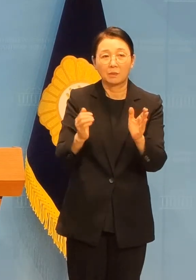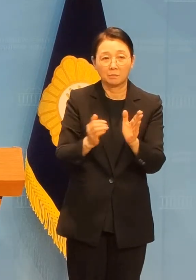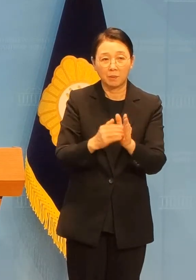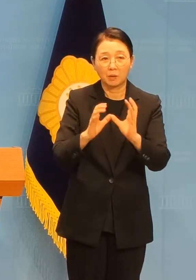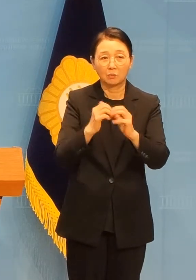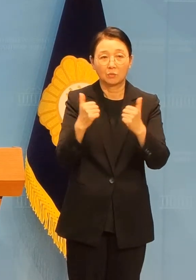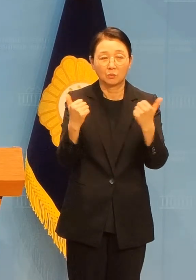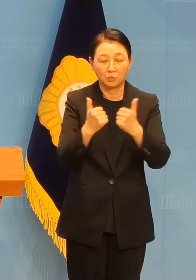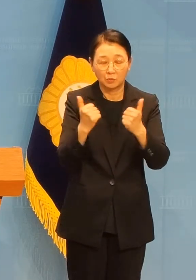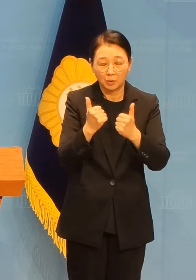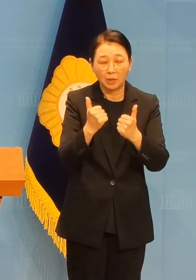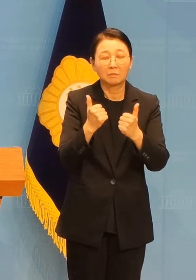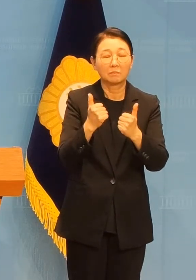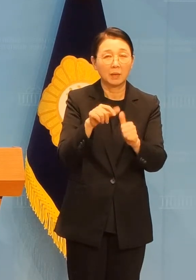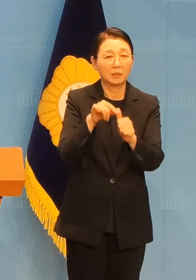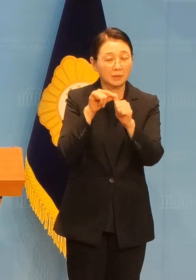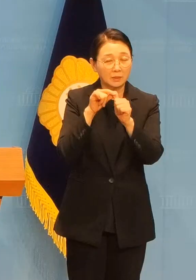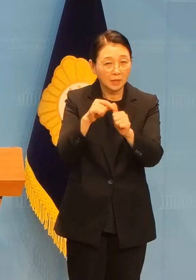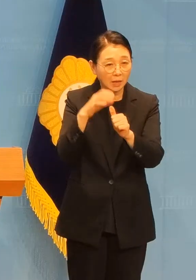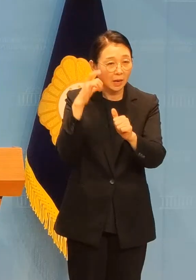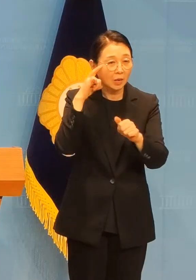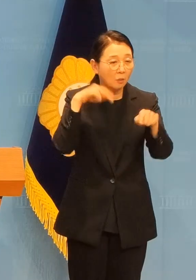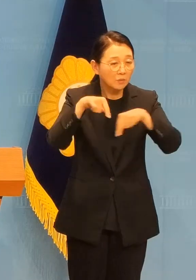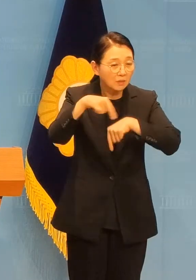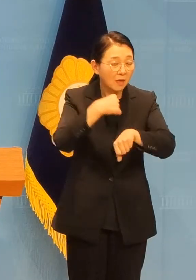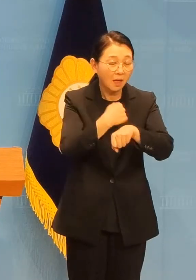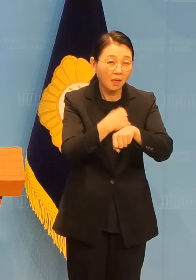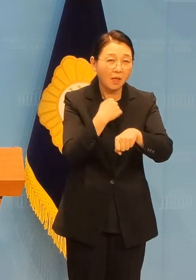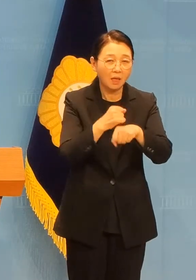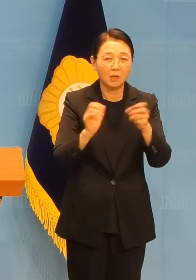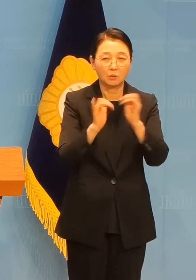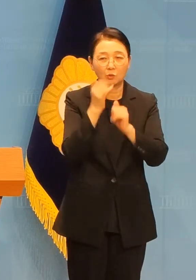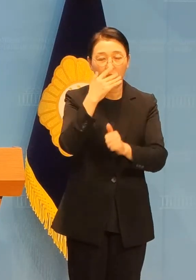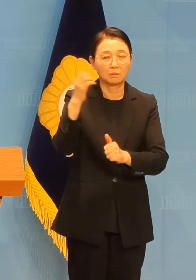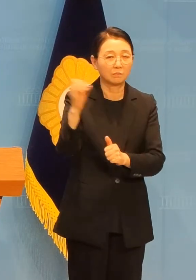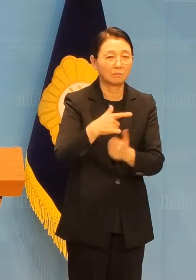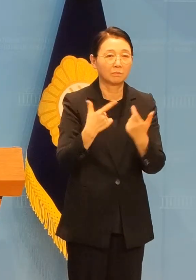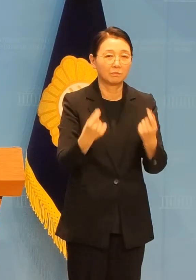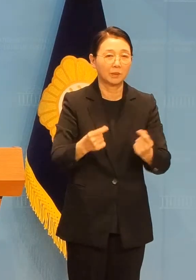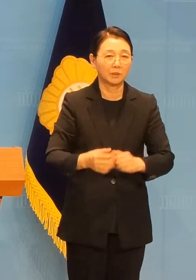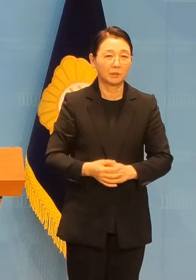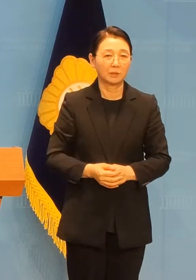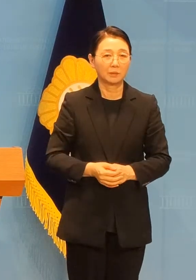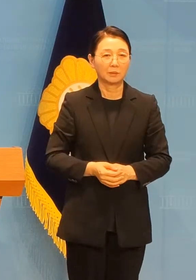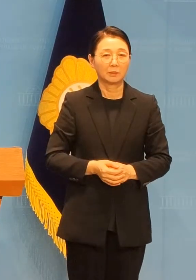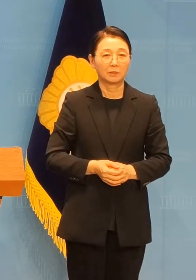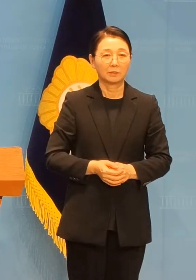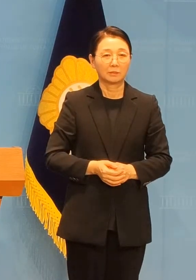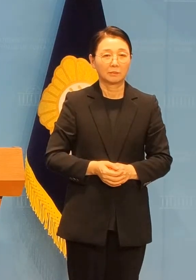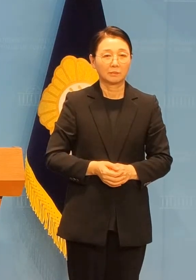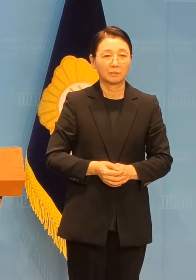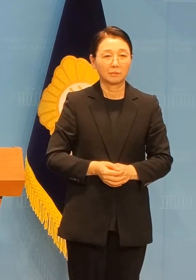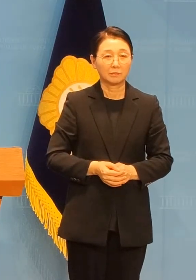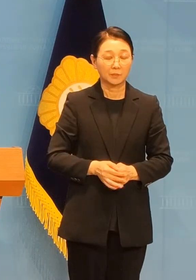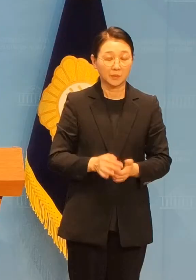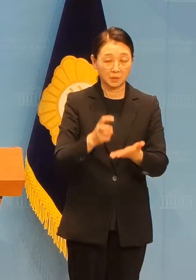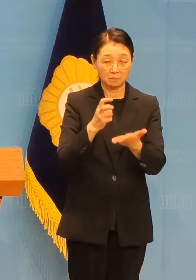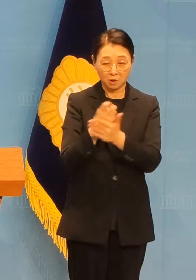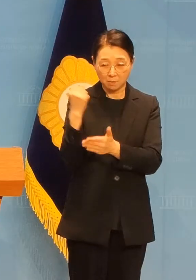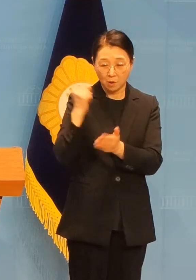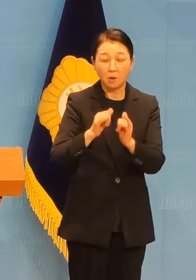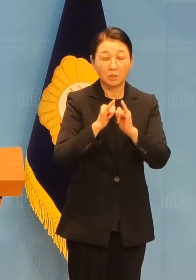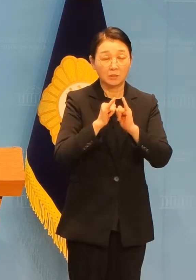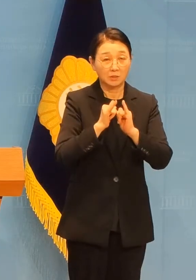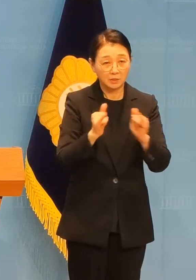국회에 인사검증을 요청하는 것은 국민을 기만하는 행위일 뿐입니다. 법을 어긴 자가